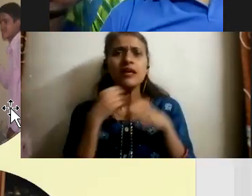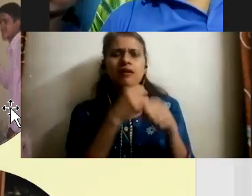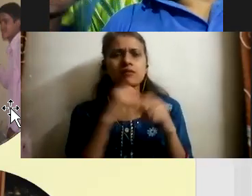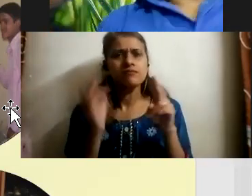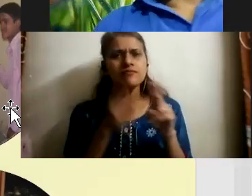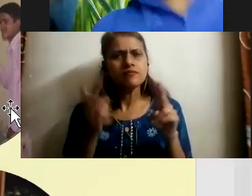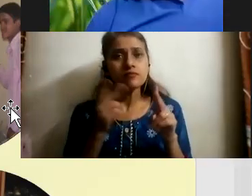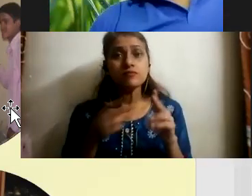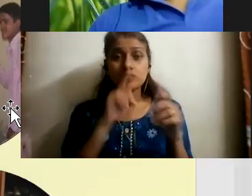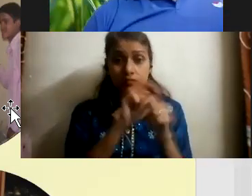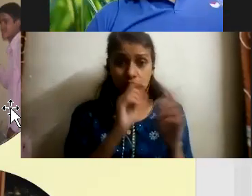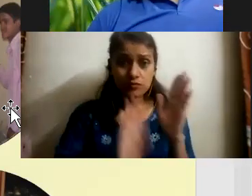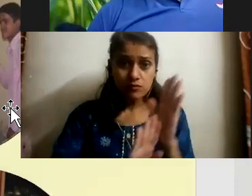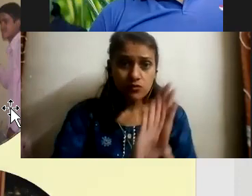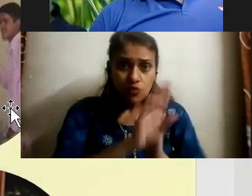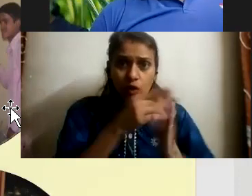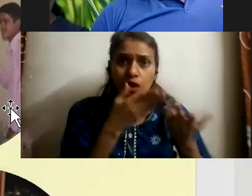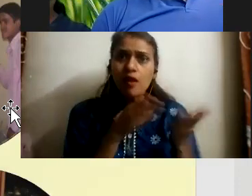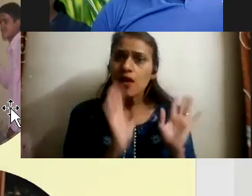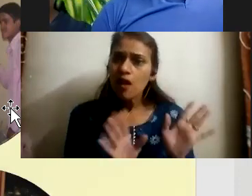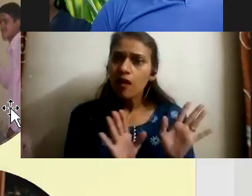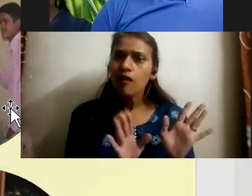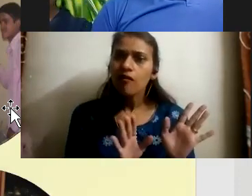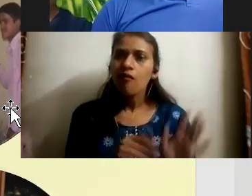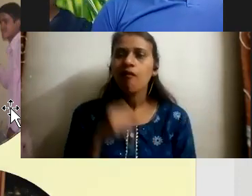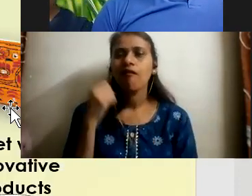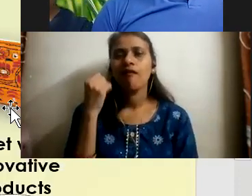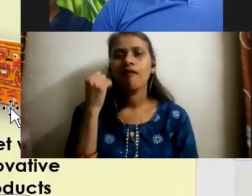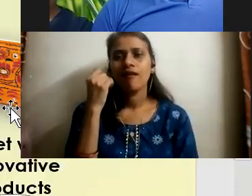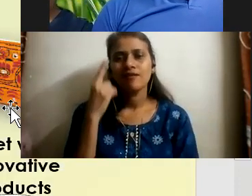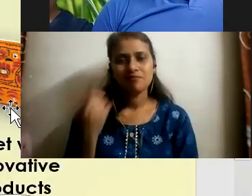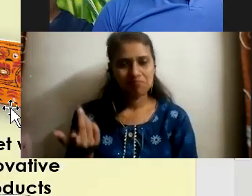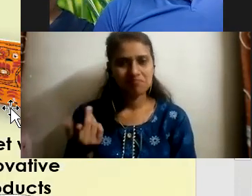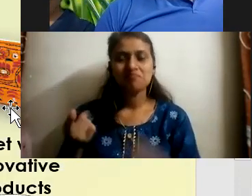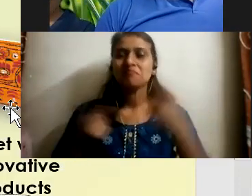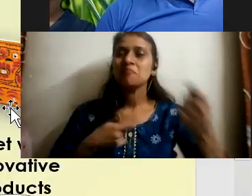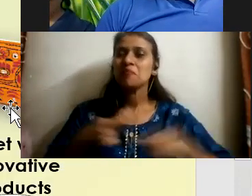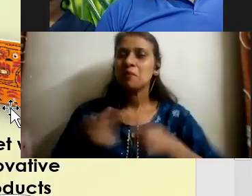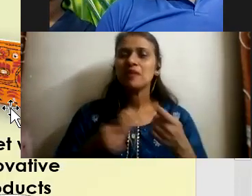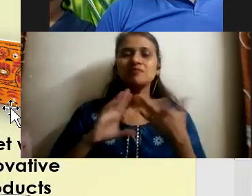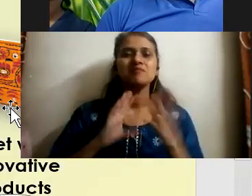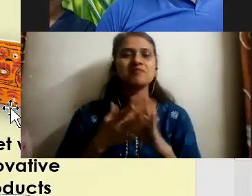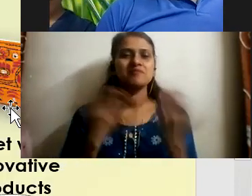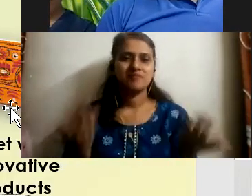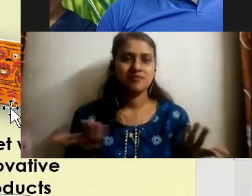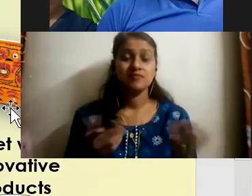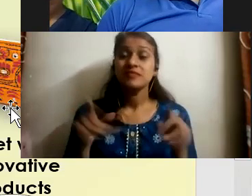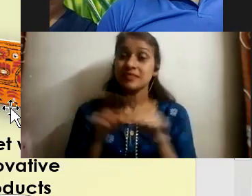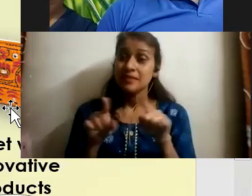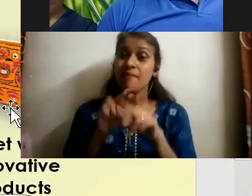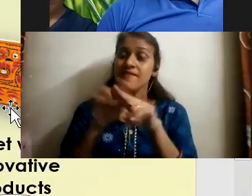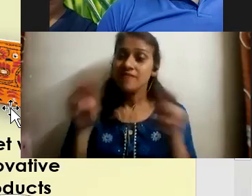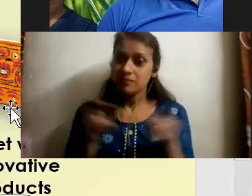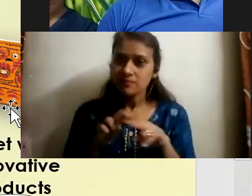हो रहा है और ये बज दैट प्लांट क्रिएटेड एंड दैट बिजनेस क्रिएटेड सिमिलरली फैमिलीज यू नो